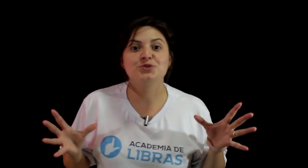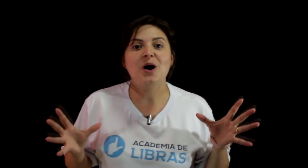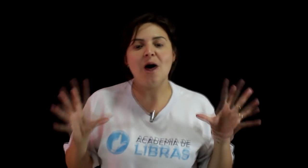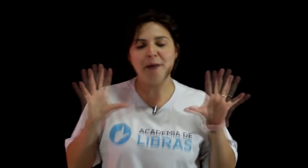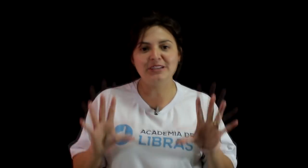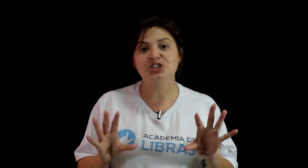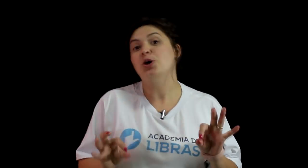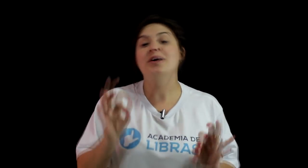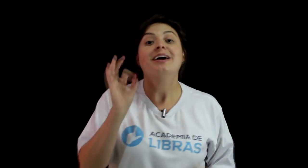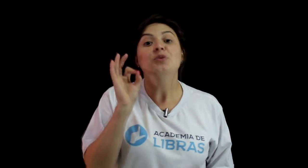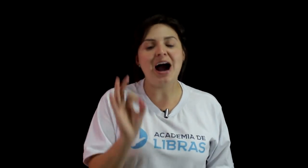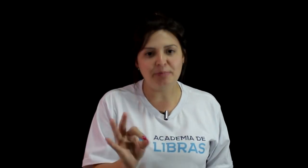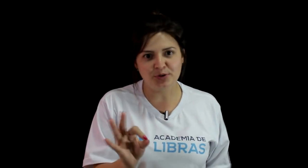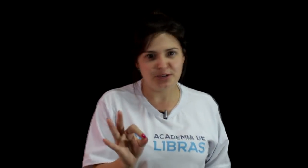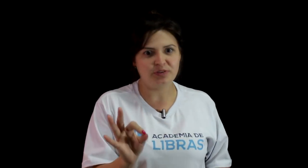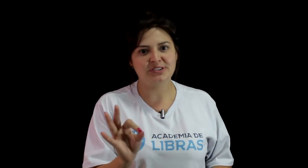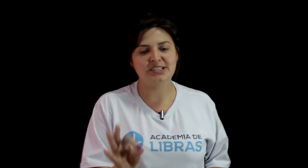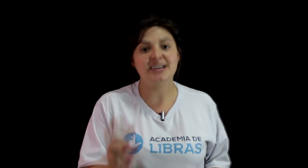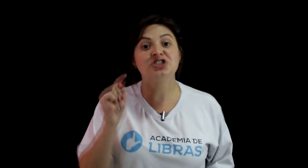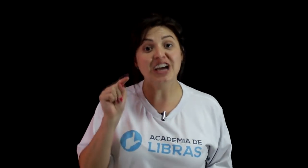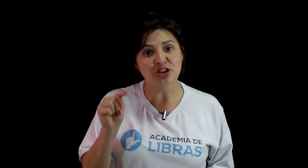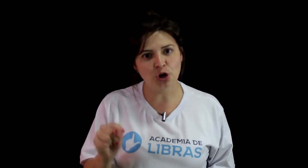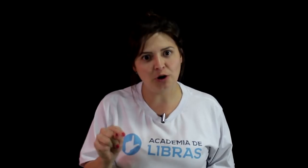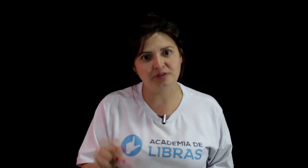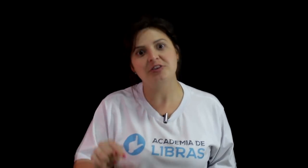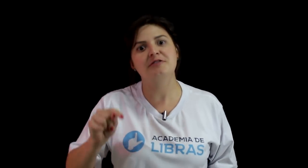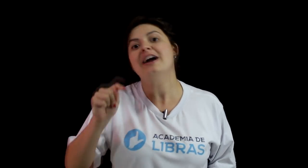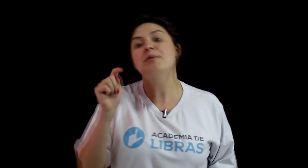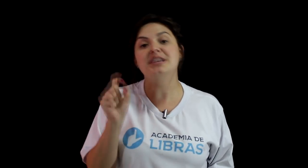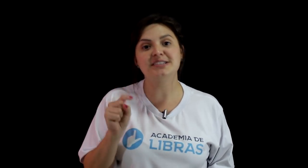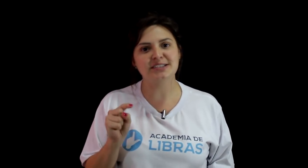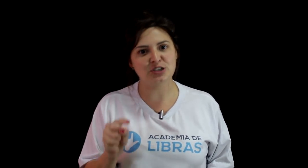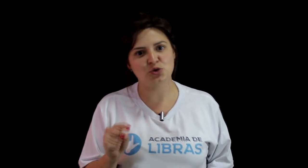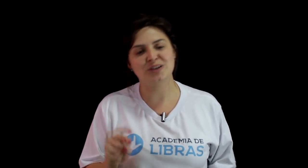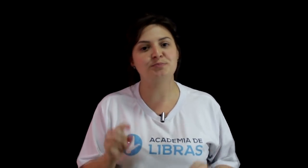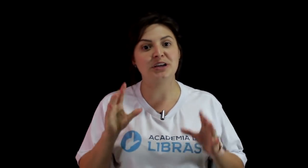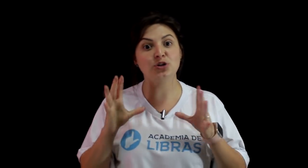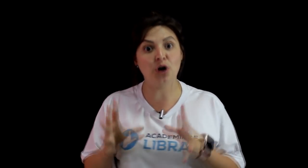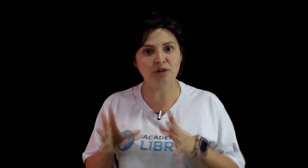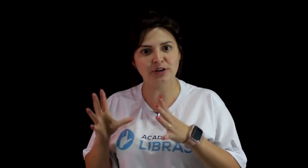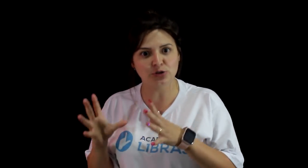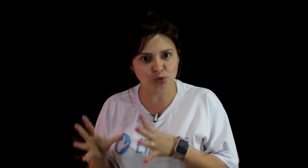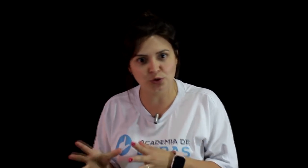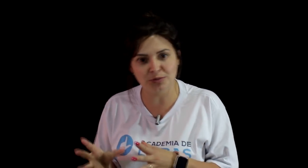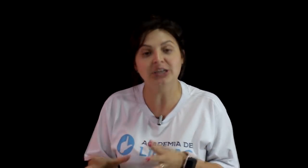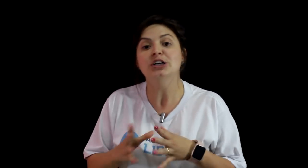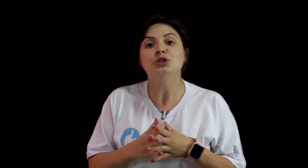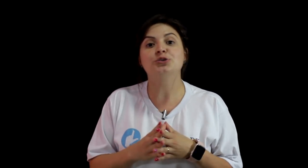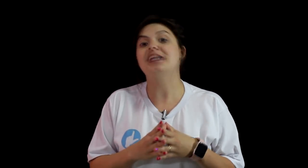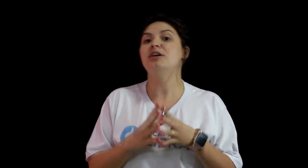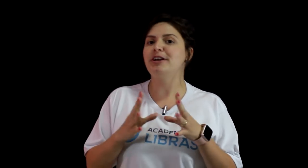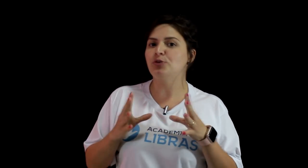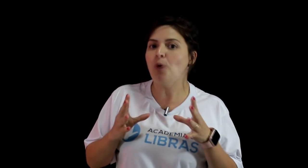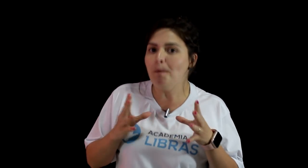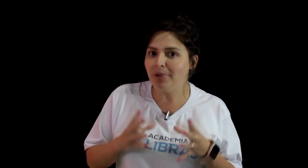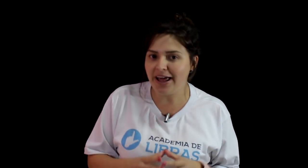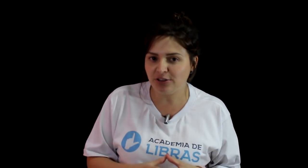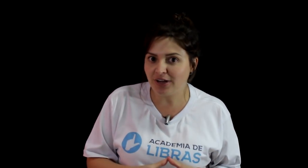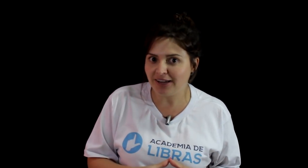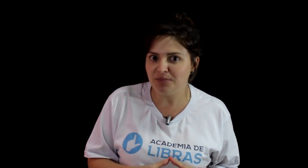Pessoal, rapidinho, um recado rápido aqui para você. Dia 9 vai abrir as inscrições para a nova turma do treinamento completo da Academia